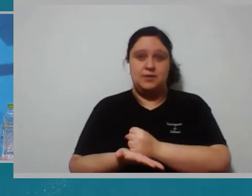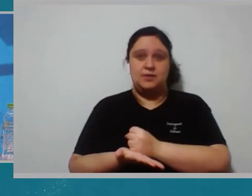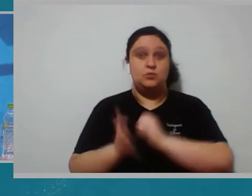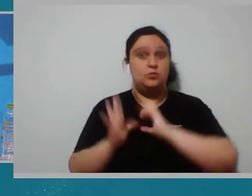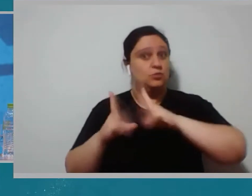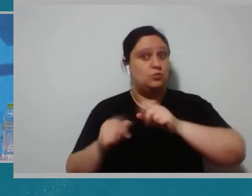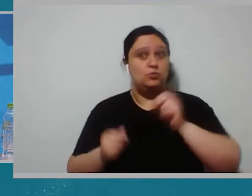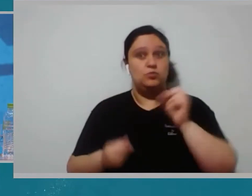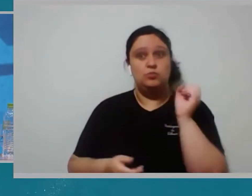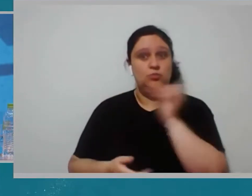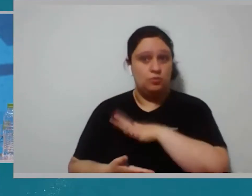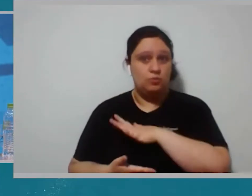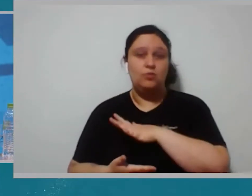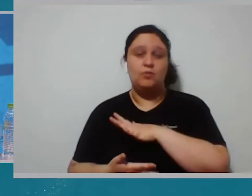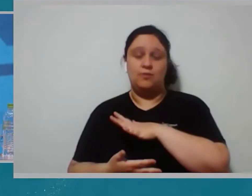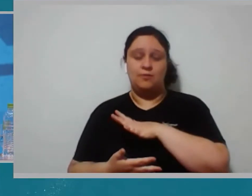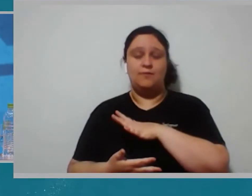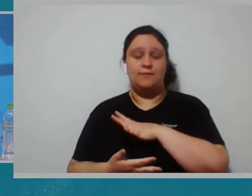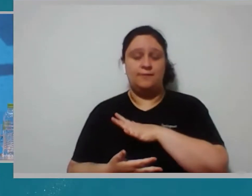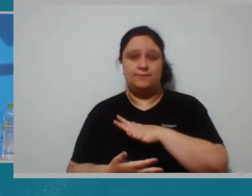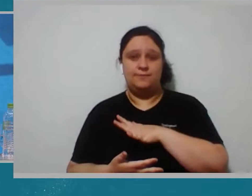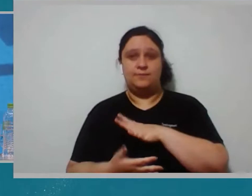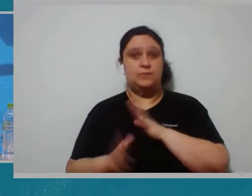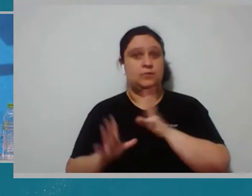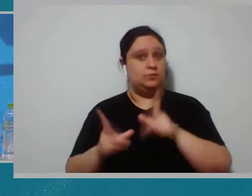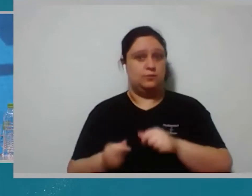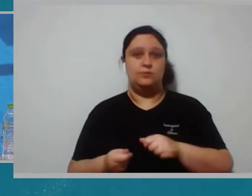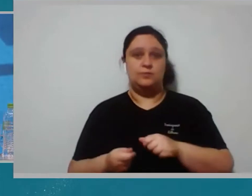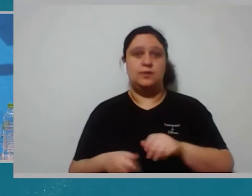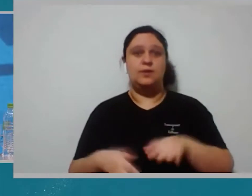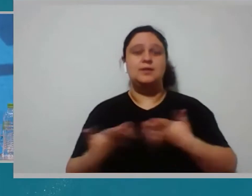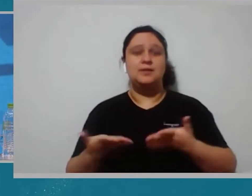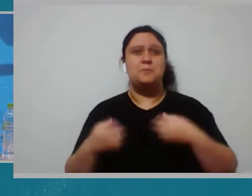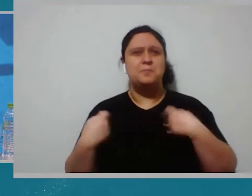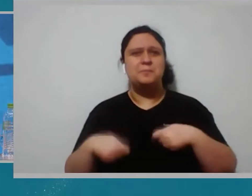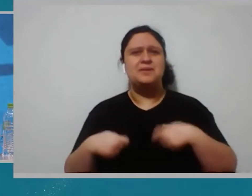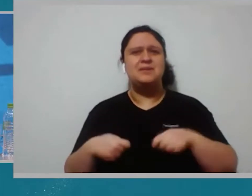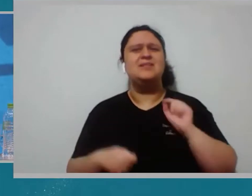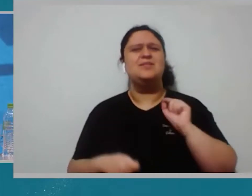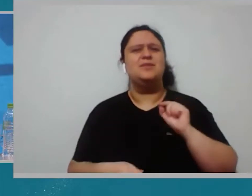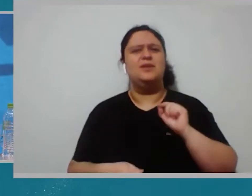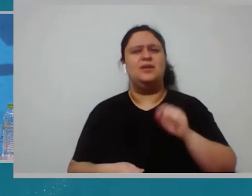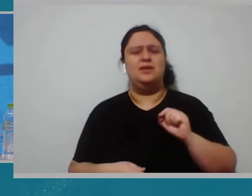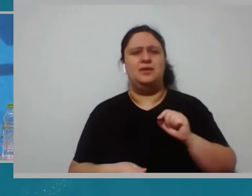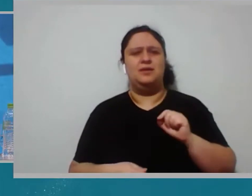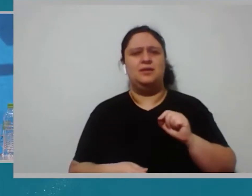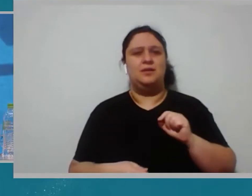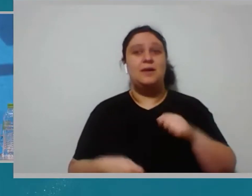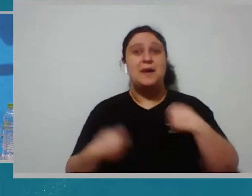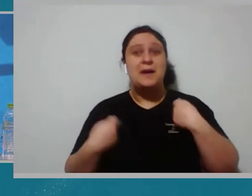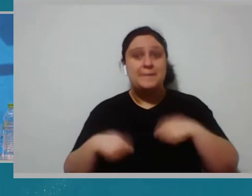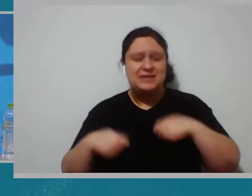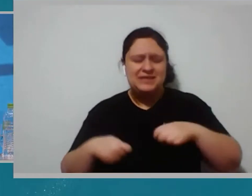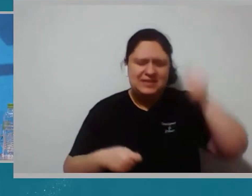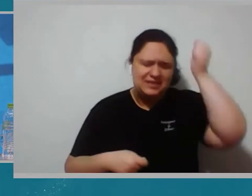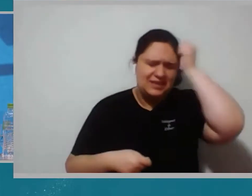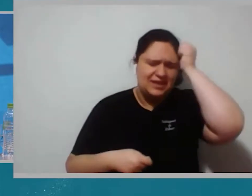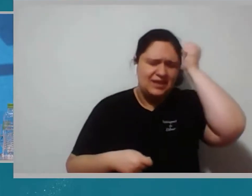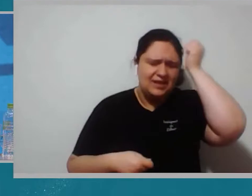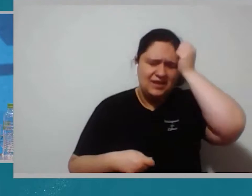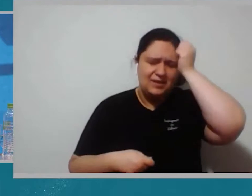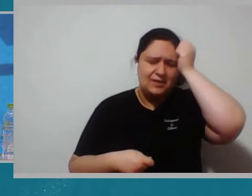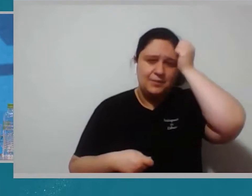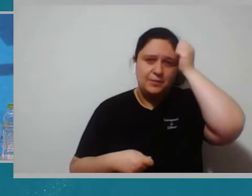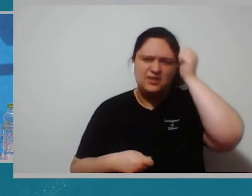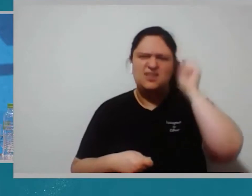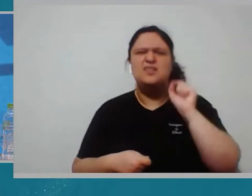Será tudo novo. Então o que, que tem que fazer? Nós temos que nos arrepender. E o que, que é